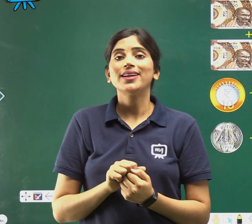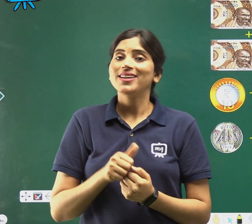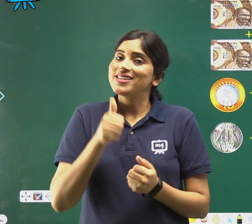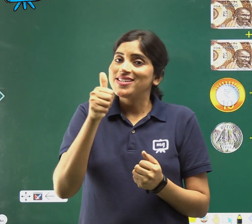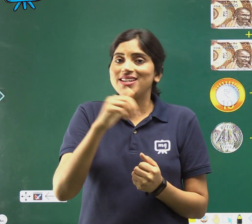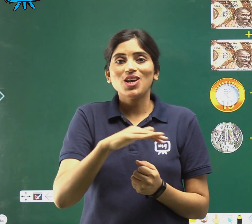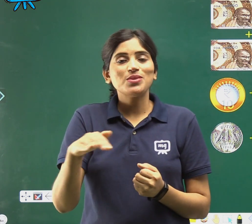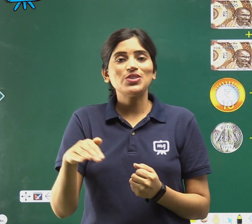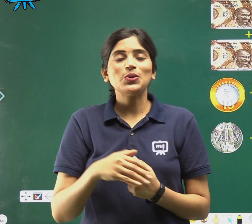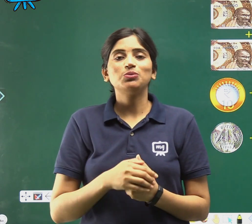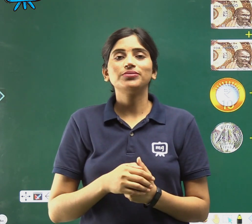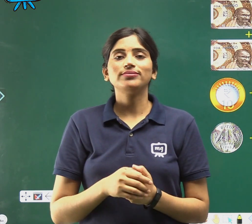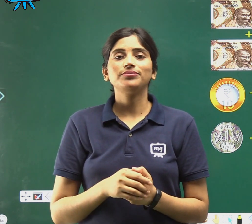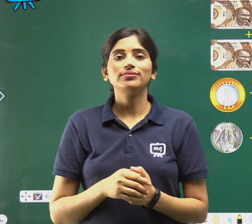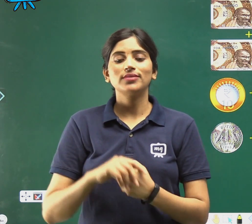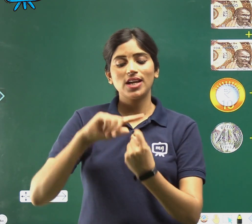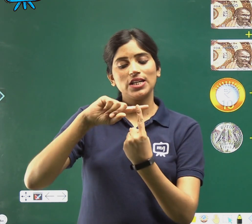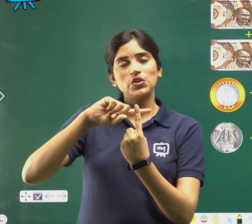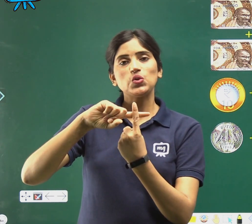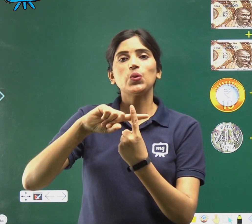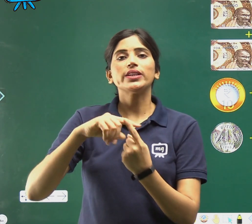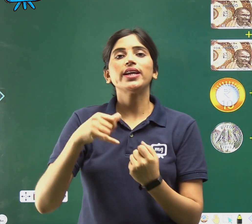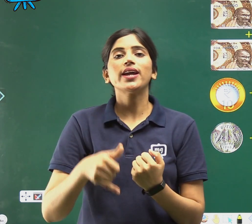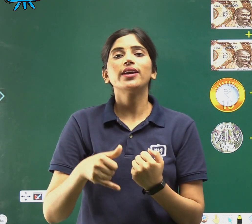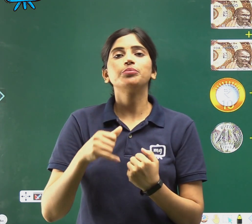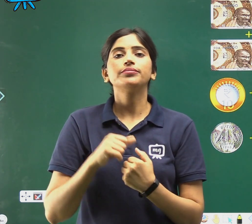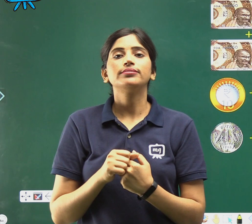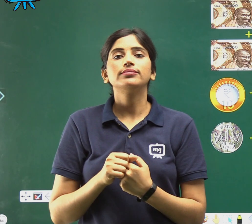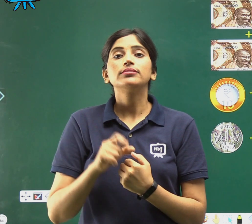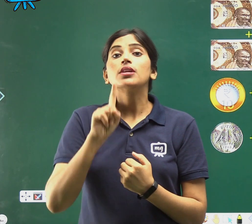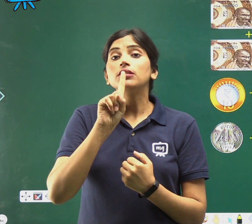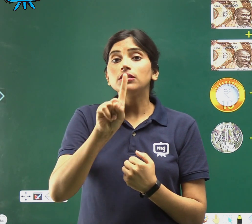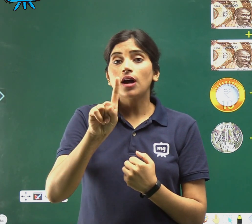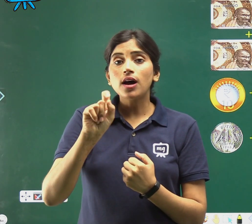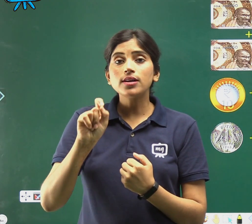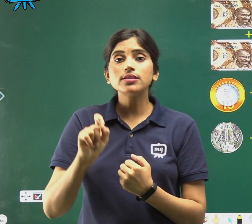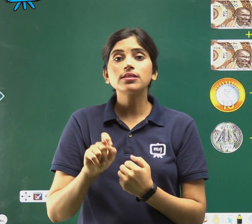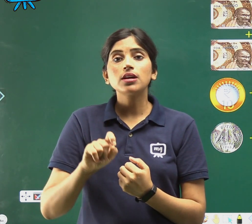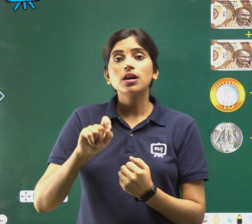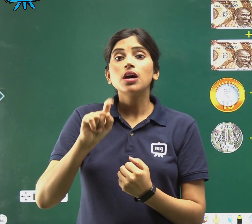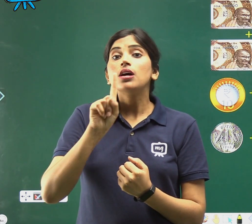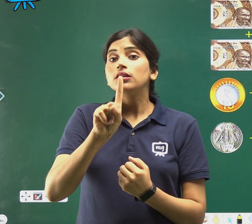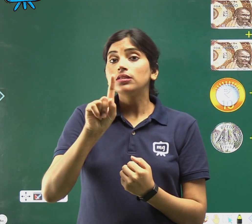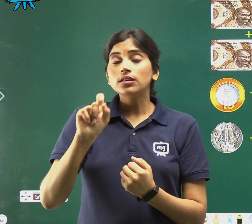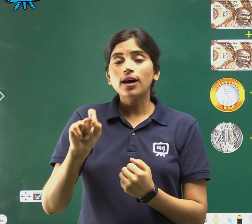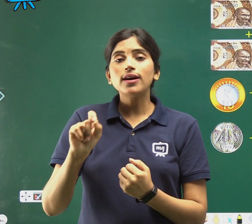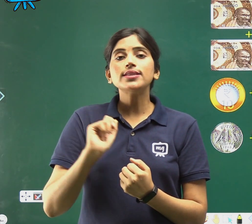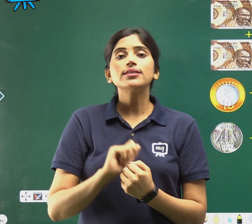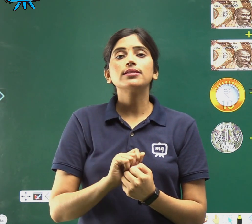ठीक है बच्चों, जोड़ते हैं। 10